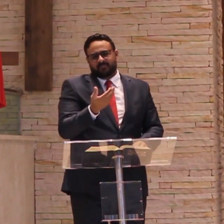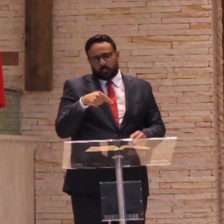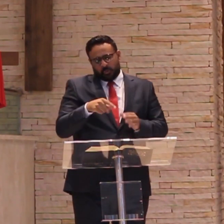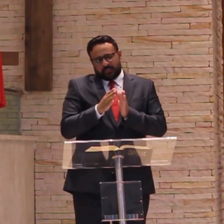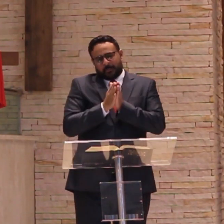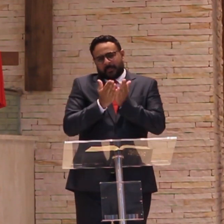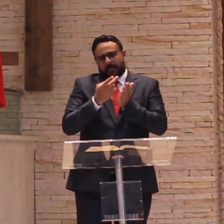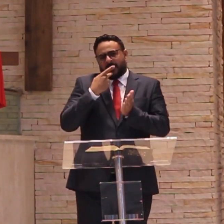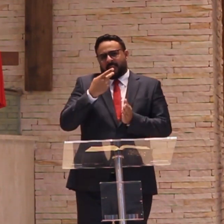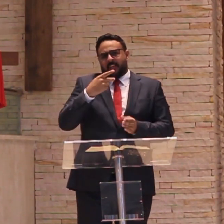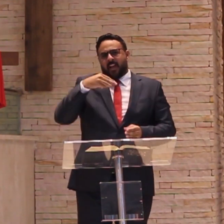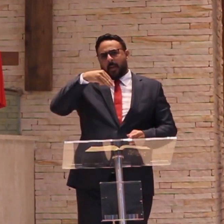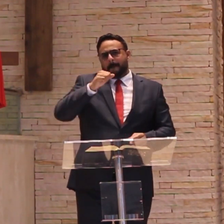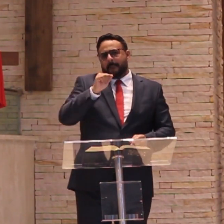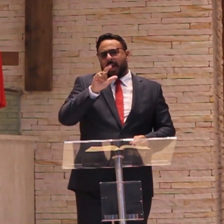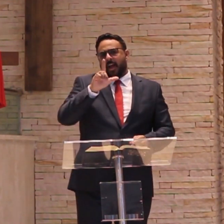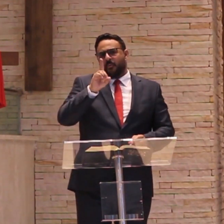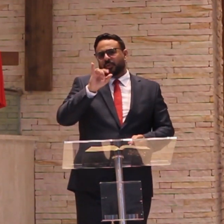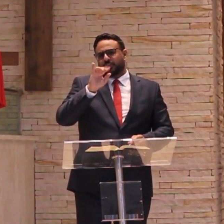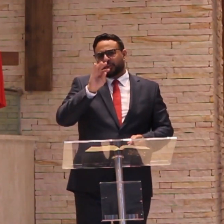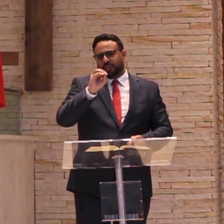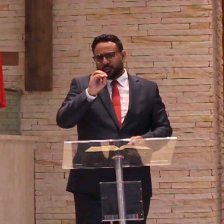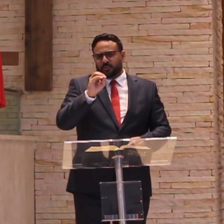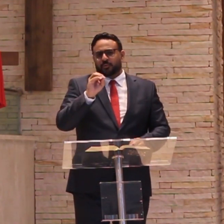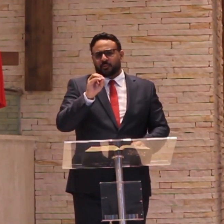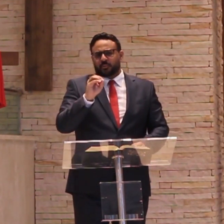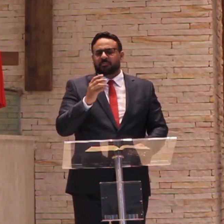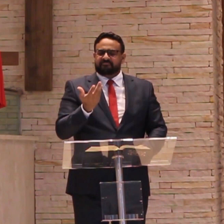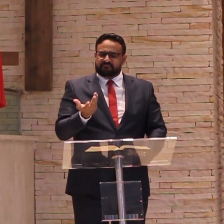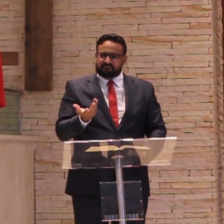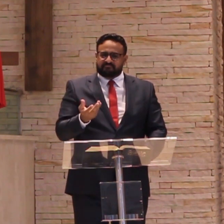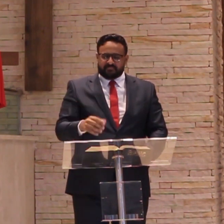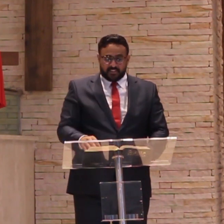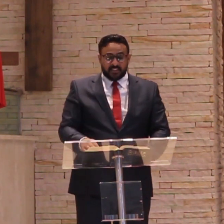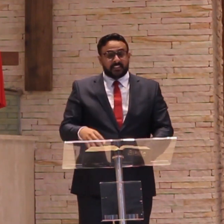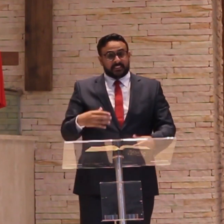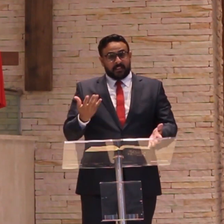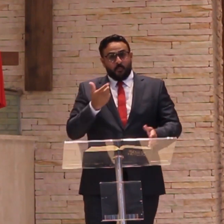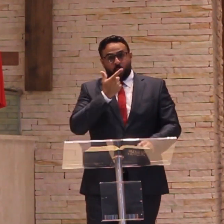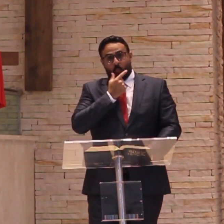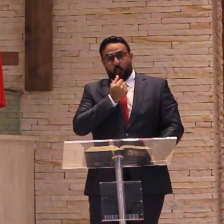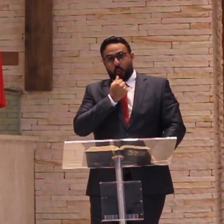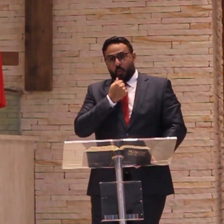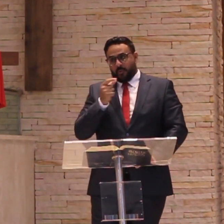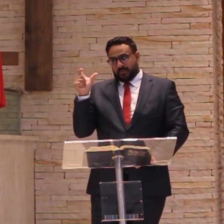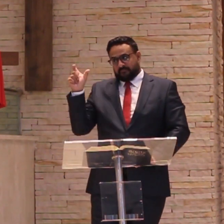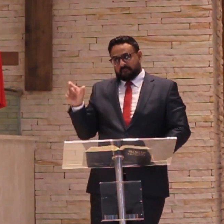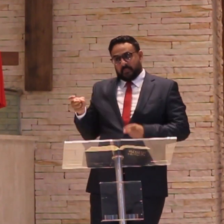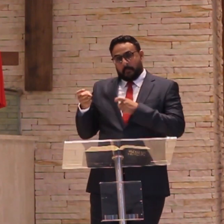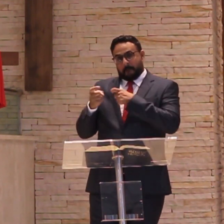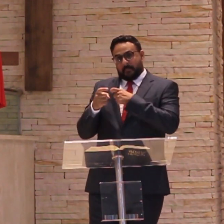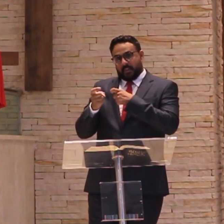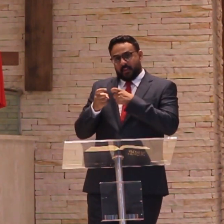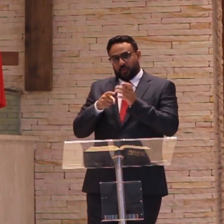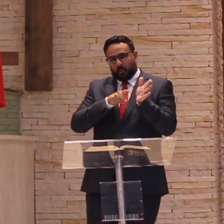de tortura ou condenação a pessoa teria. Mas o que eu quero dizer para vocês é que a Bíblia menciona de que